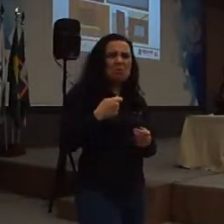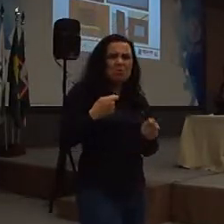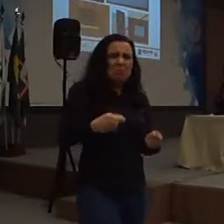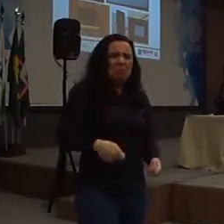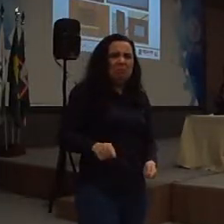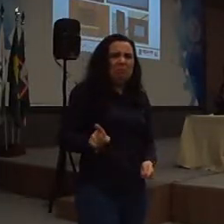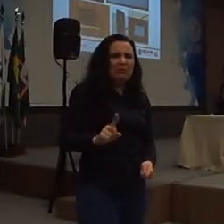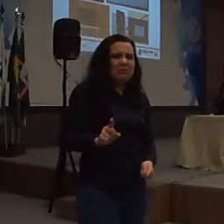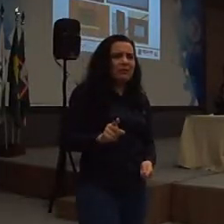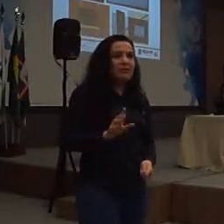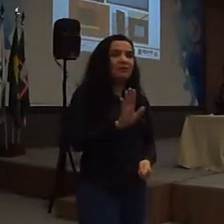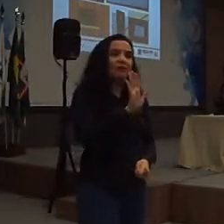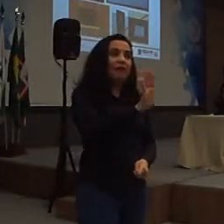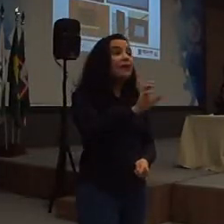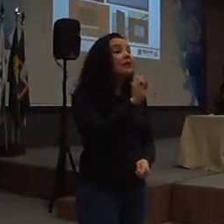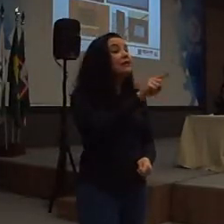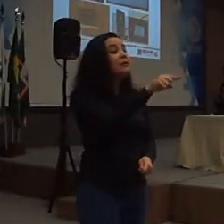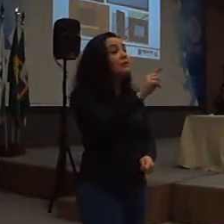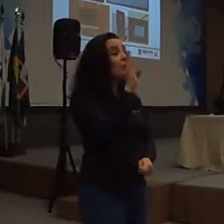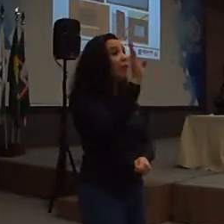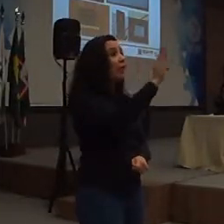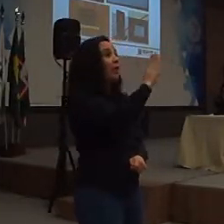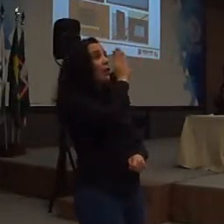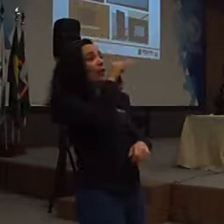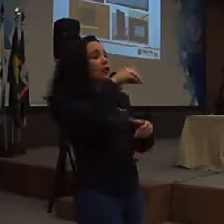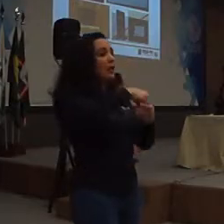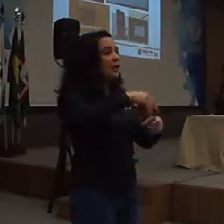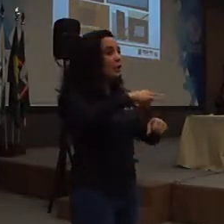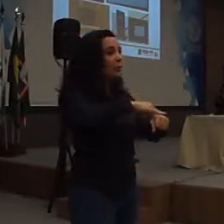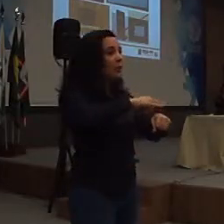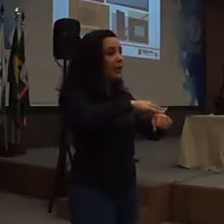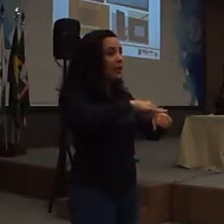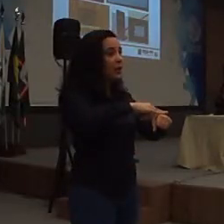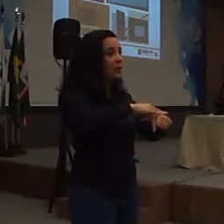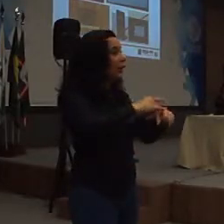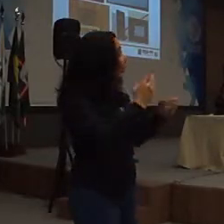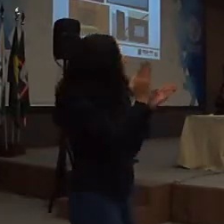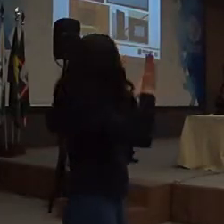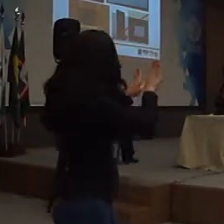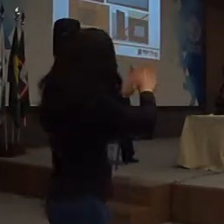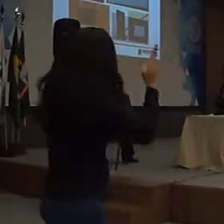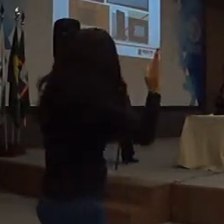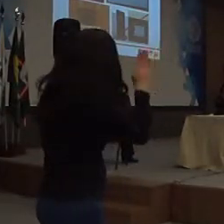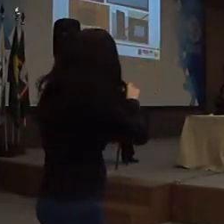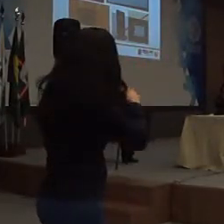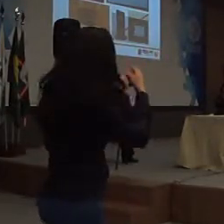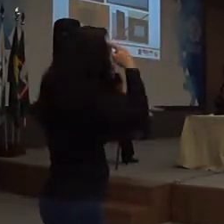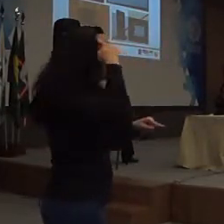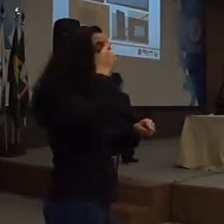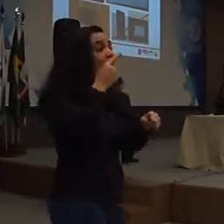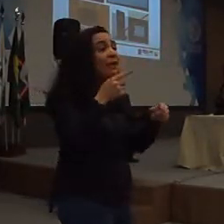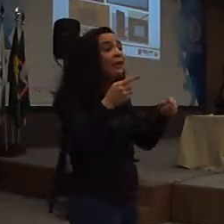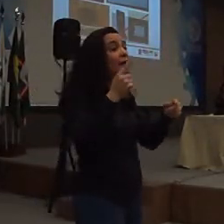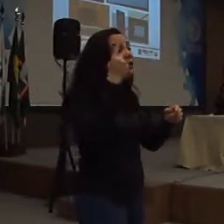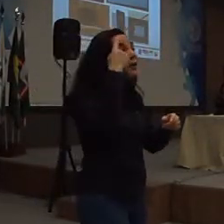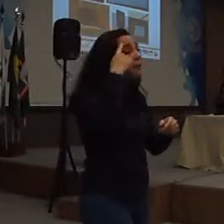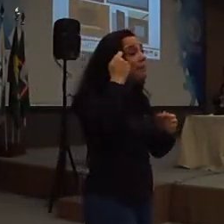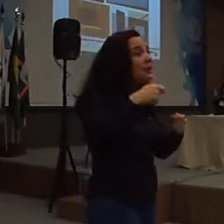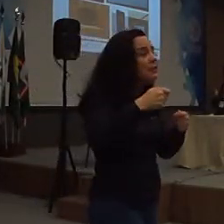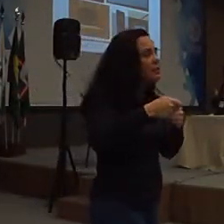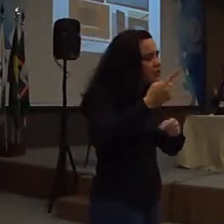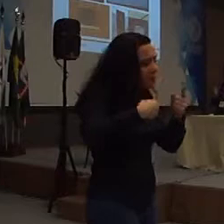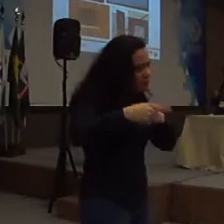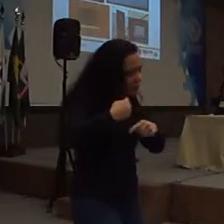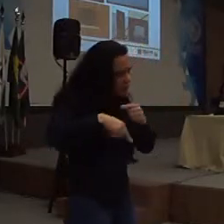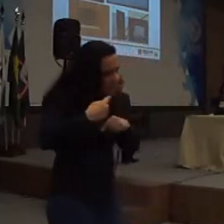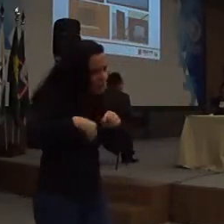estou querendo botar mais componentes, mas assim, esse tipo de coisa tem que só mudar o conceito, temos que rever os conceitos, gente. Está na hora de mudar.